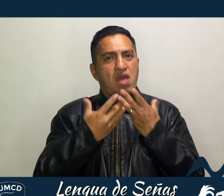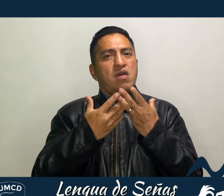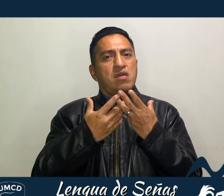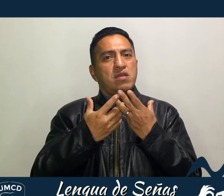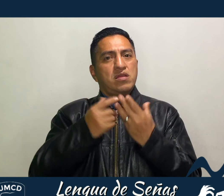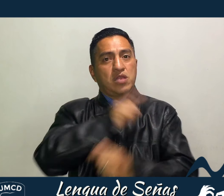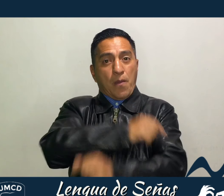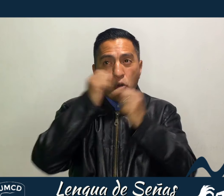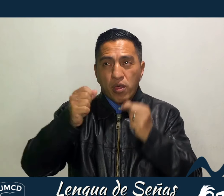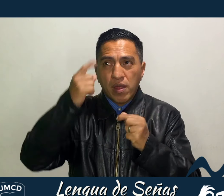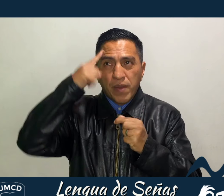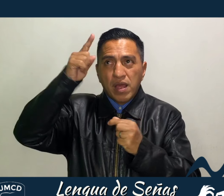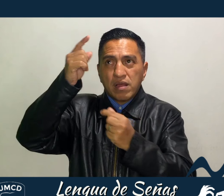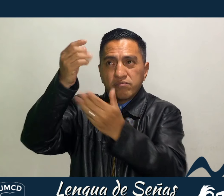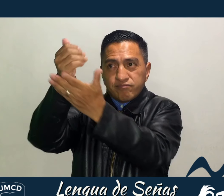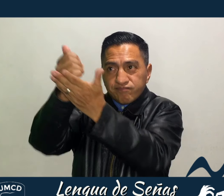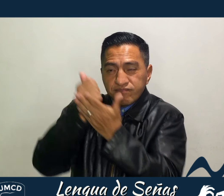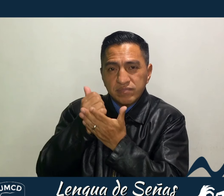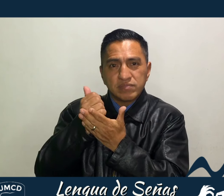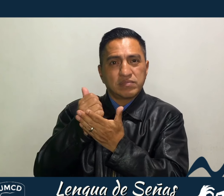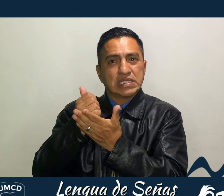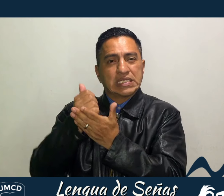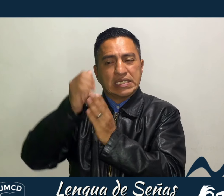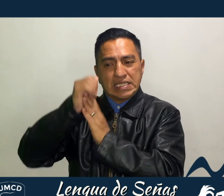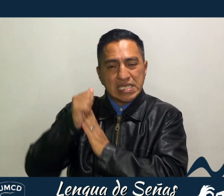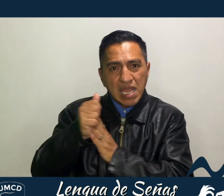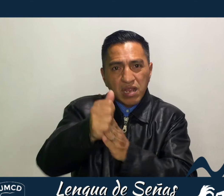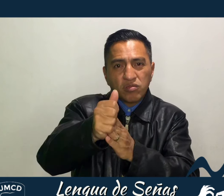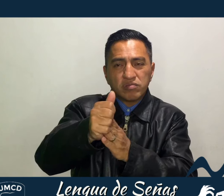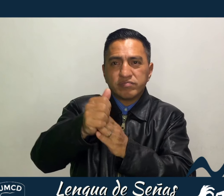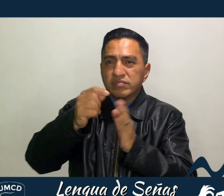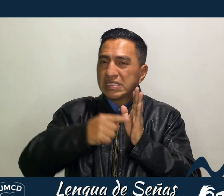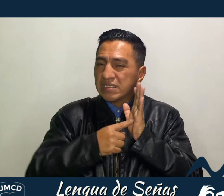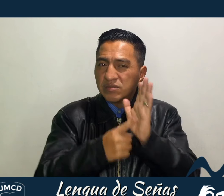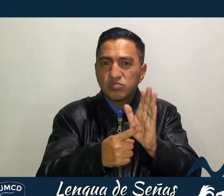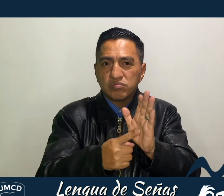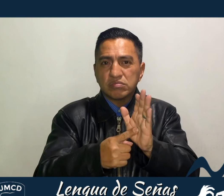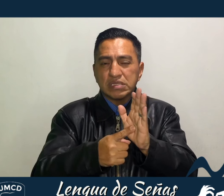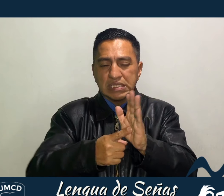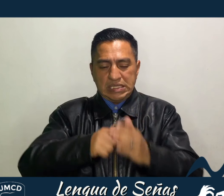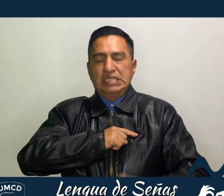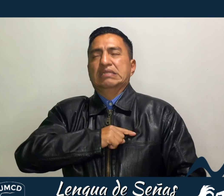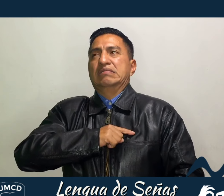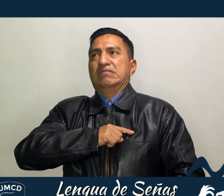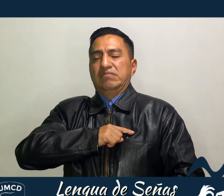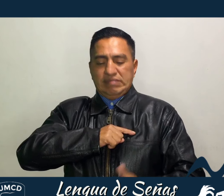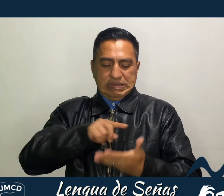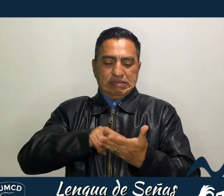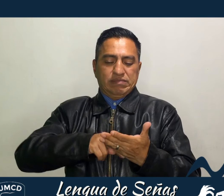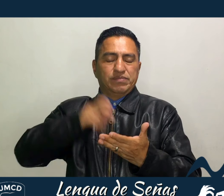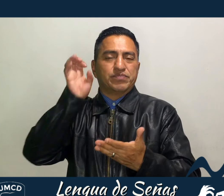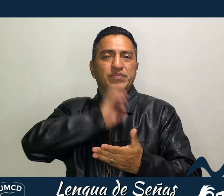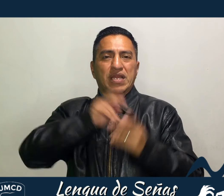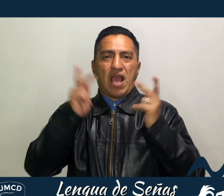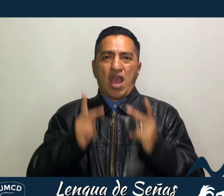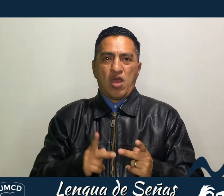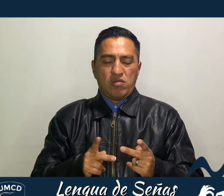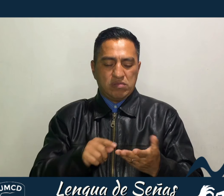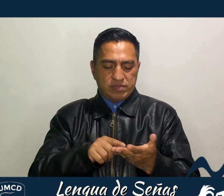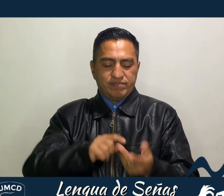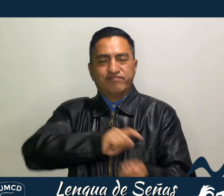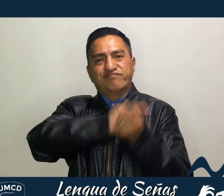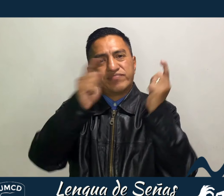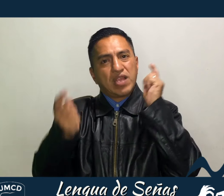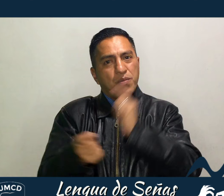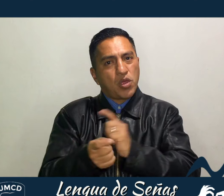Tiene el poder para enseñarnos, mostrarnos el error en nuestras vidas, convencernos de nuestro pecado y guiarnos a